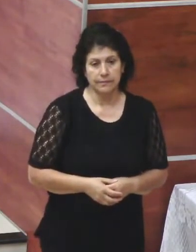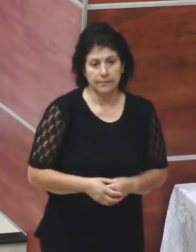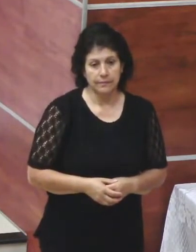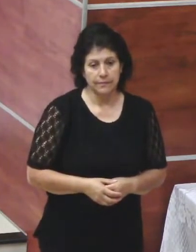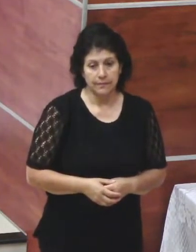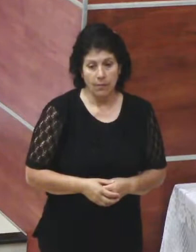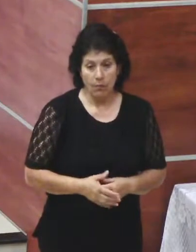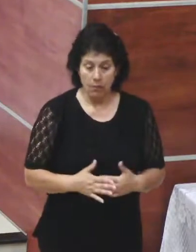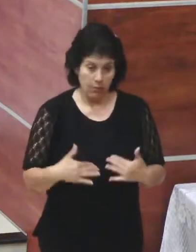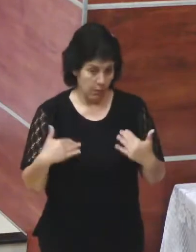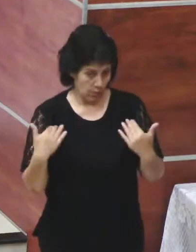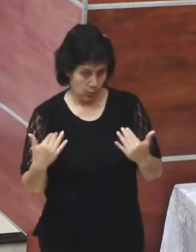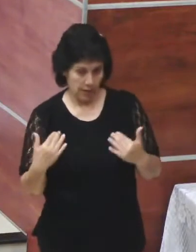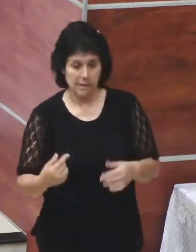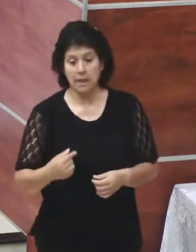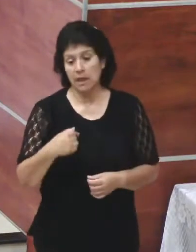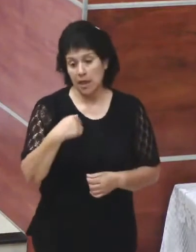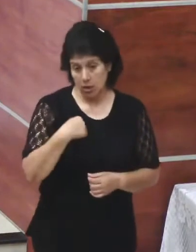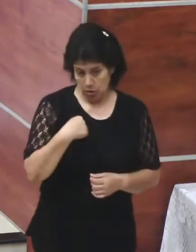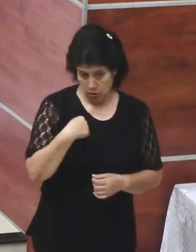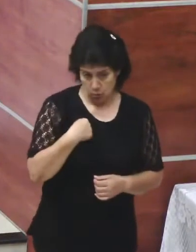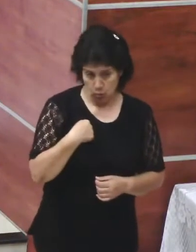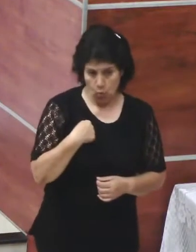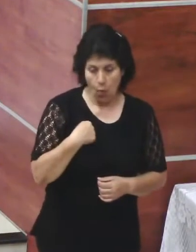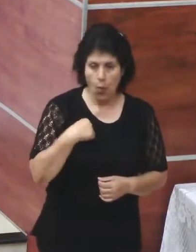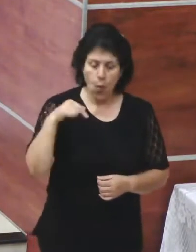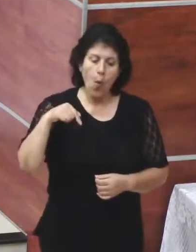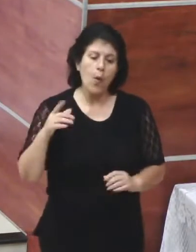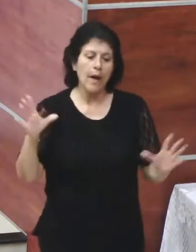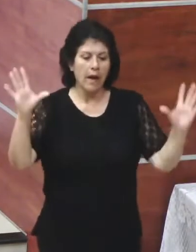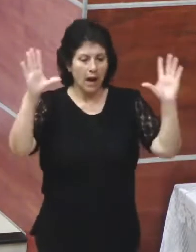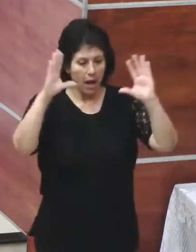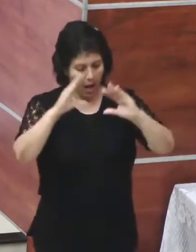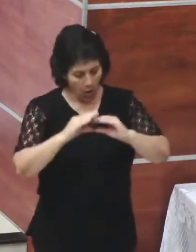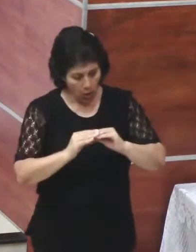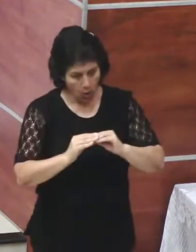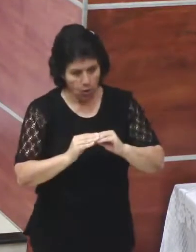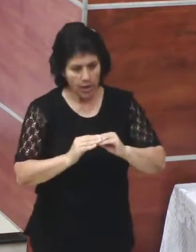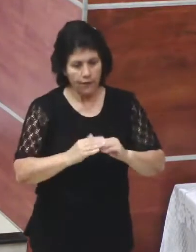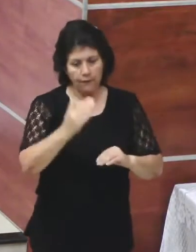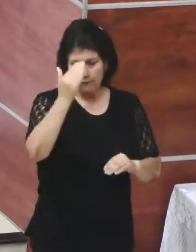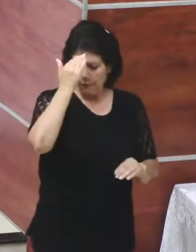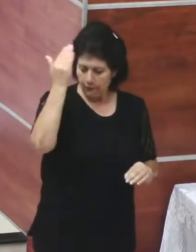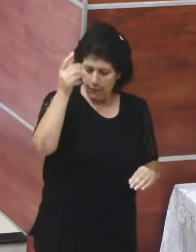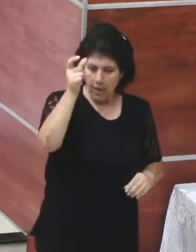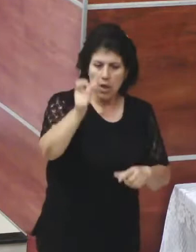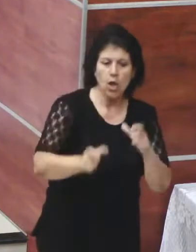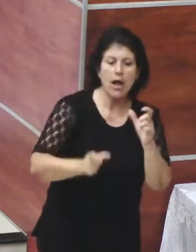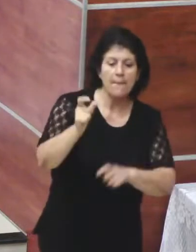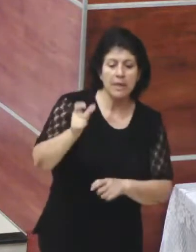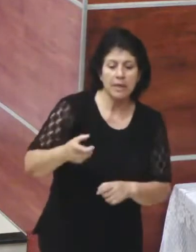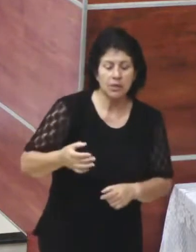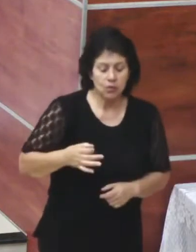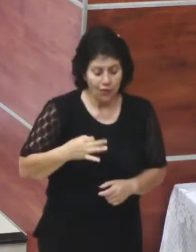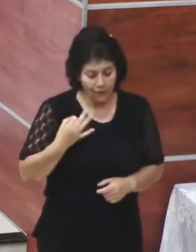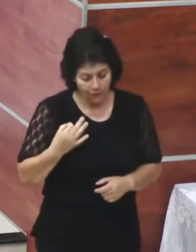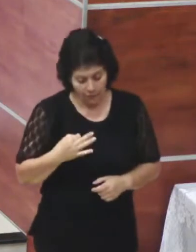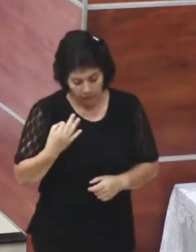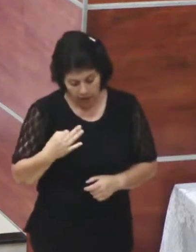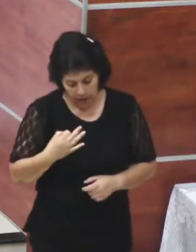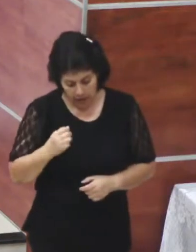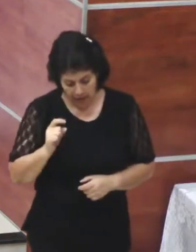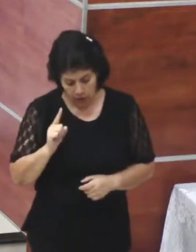¿Es posible que yo esta noche esté frente a una persona que su vida espiritual